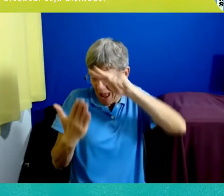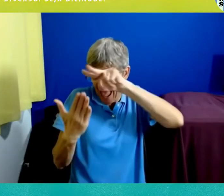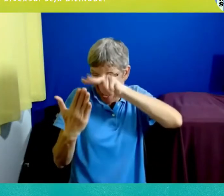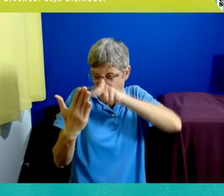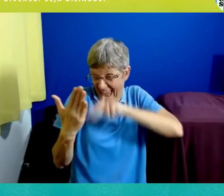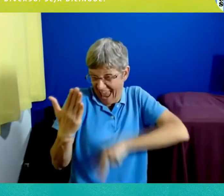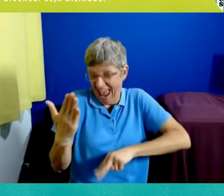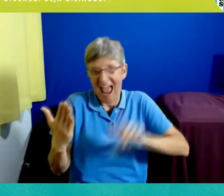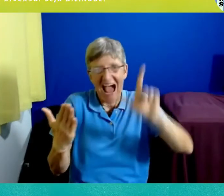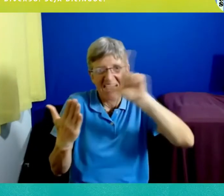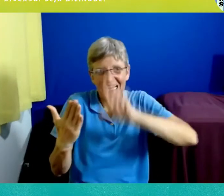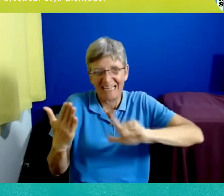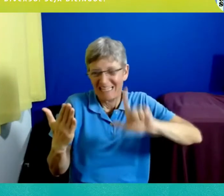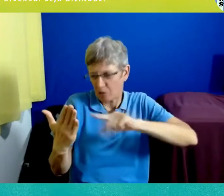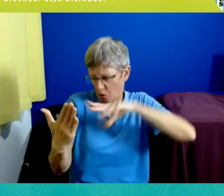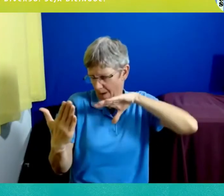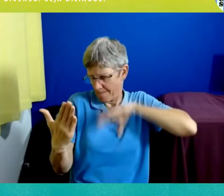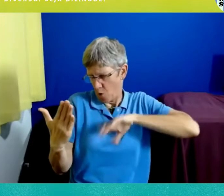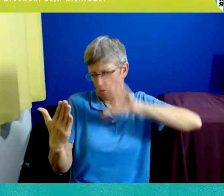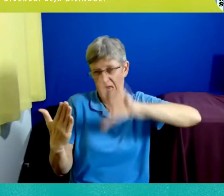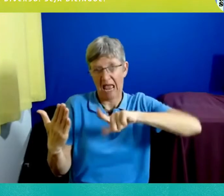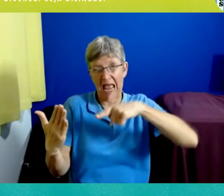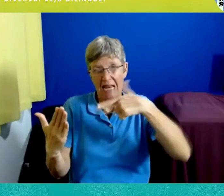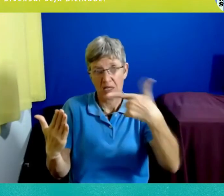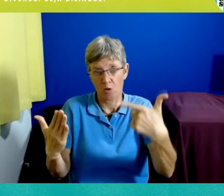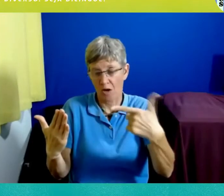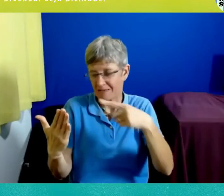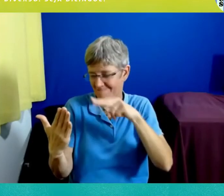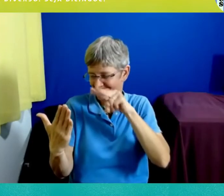Então, a pessoa surda, quando ela lê a